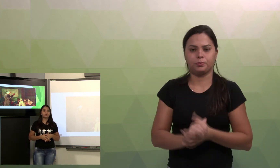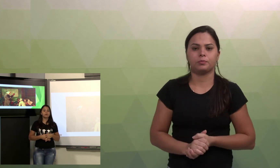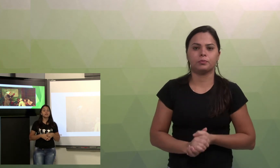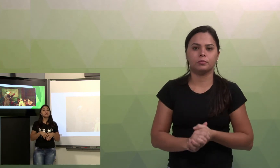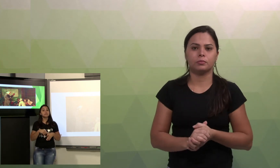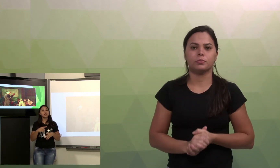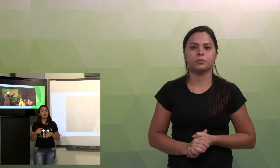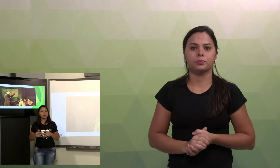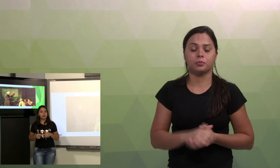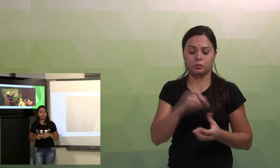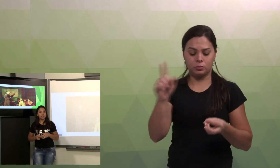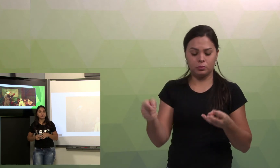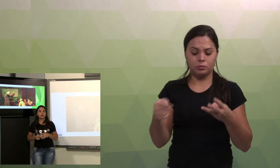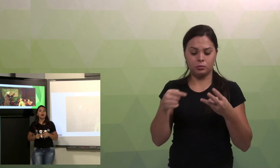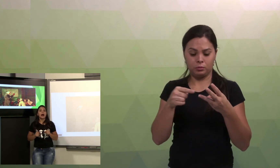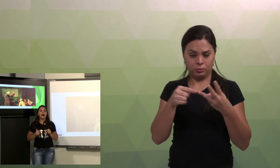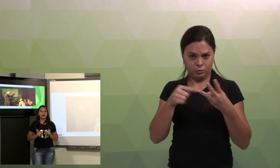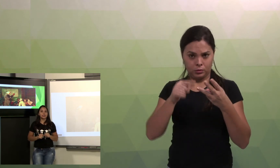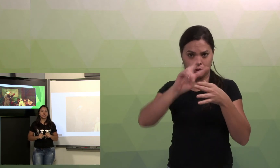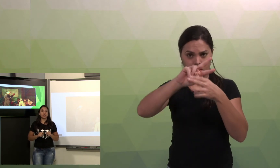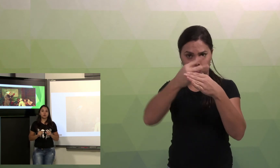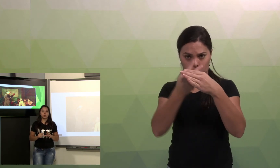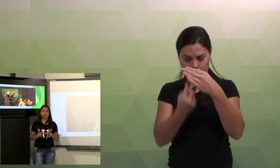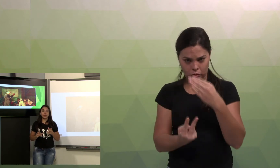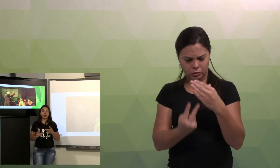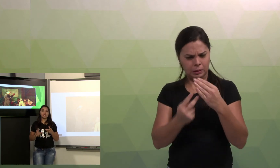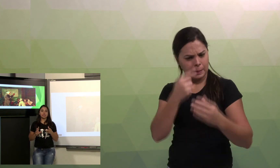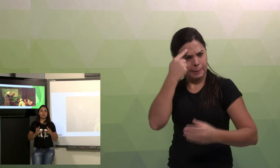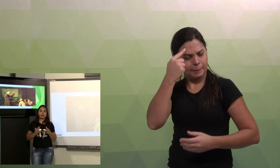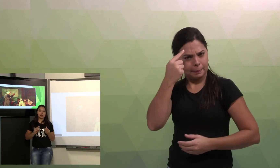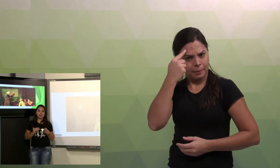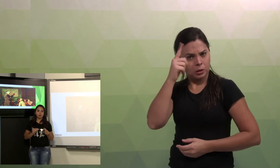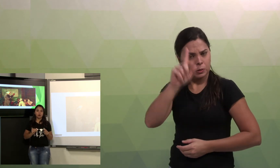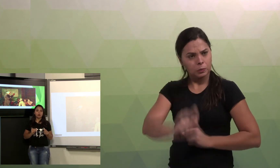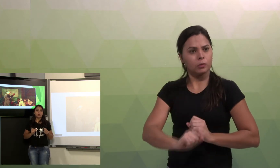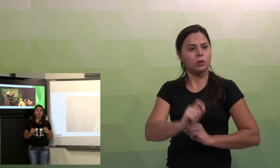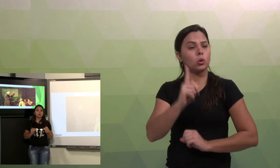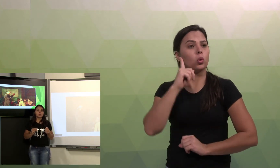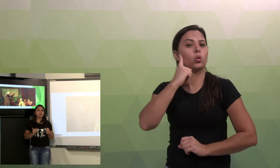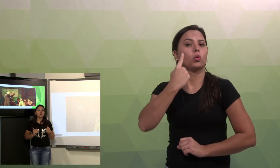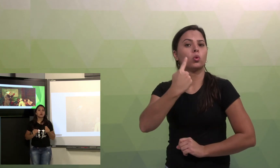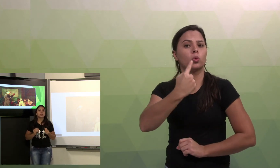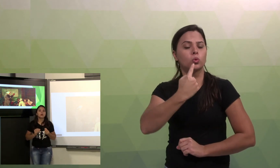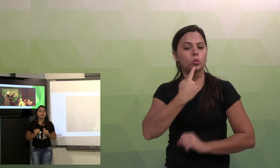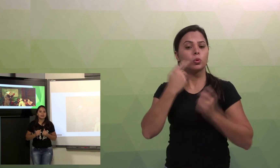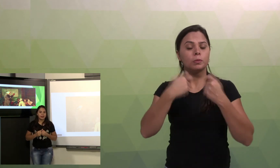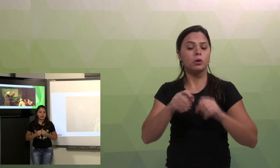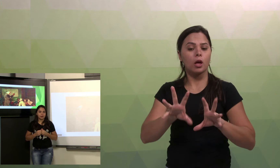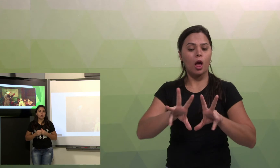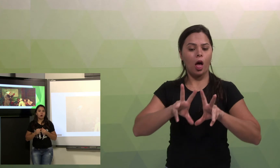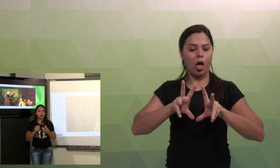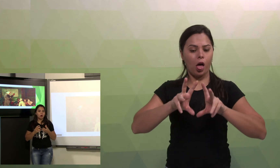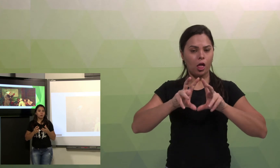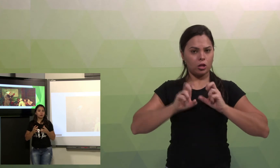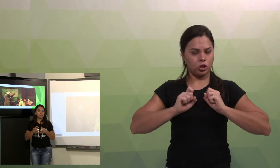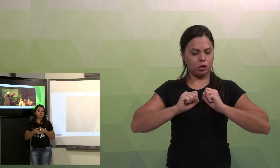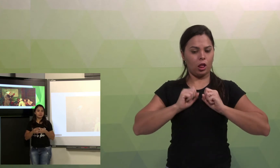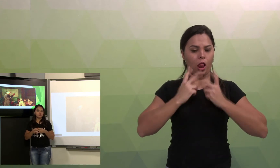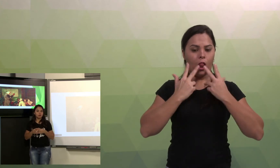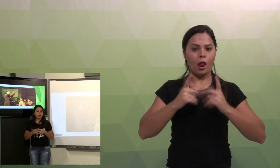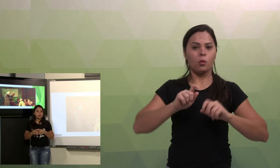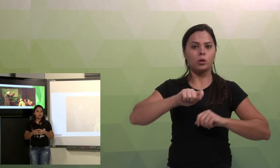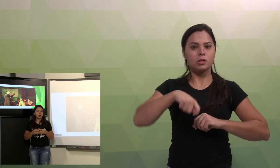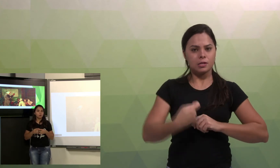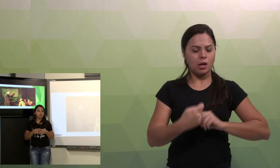língua. Já o bilinguismo acredita que o surdo deve adquirir a língua dos sinais como uma língua materna, com a qual